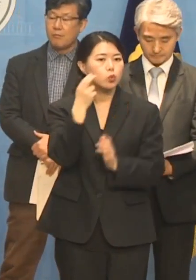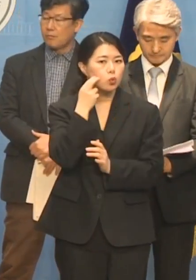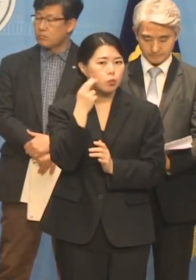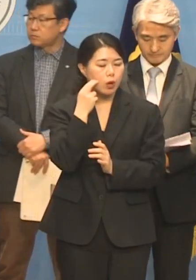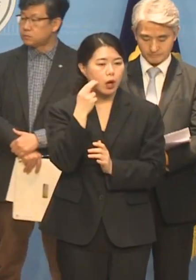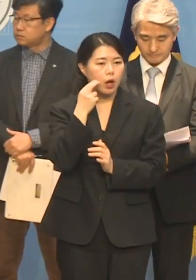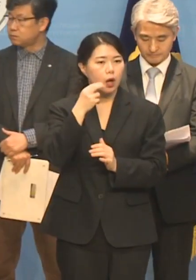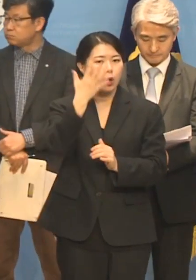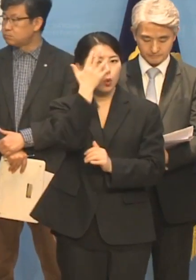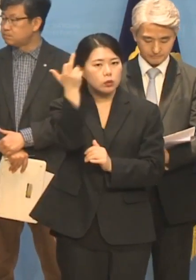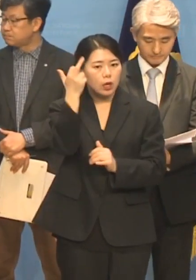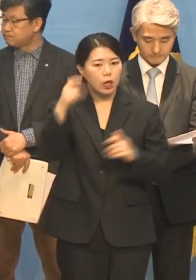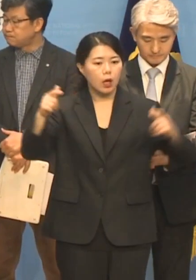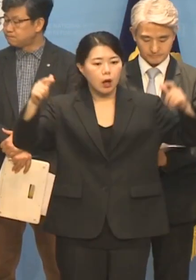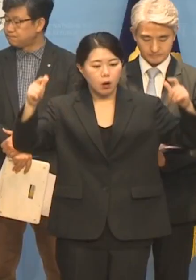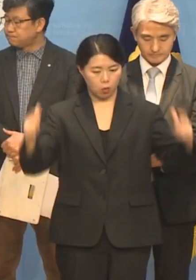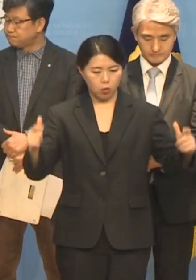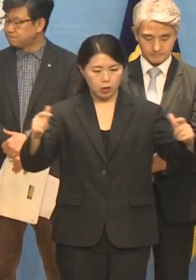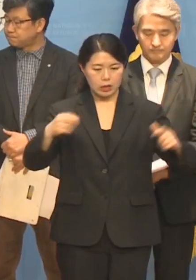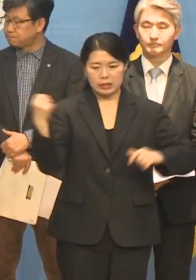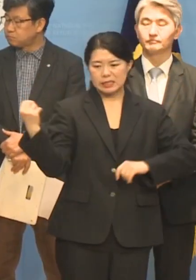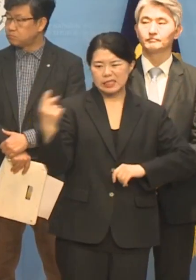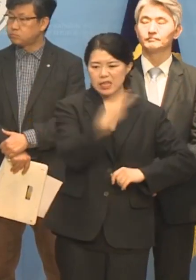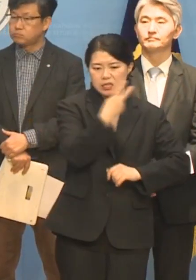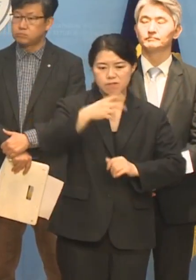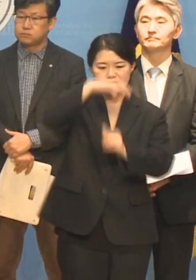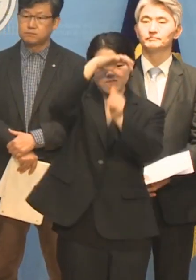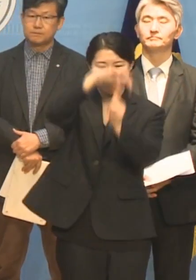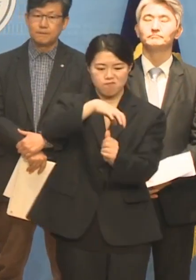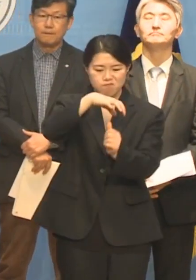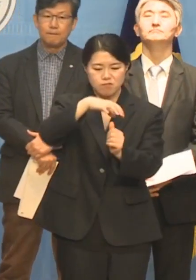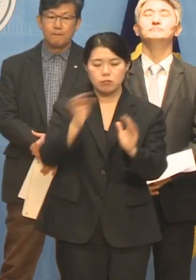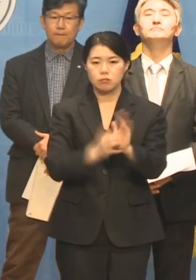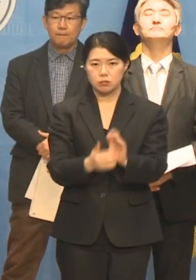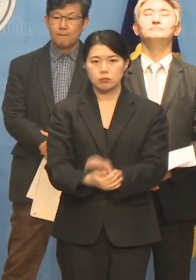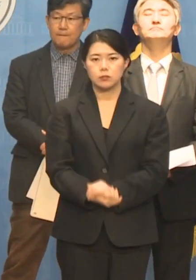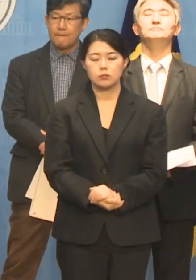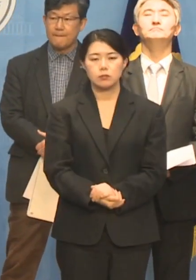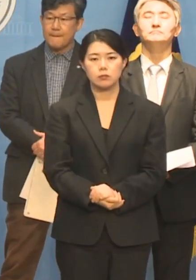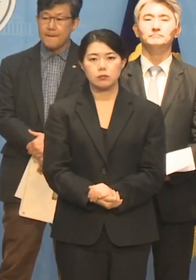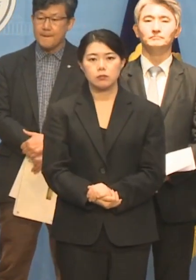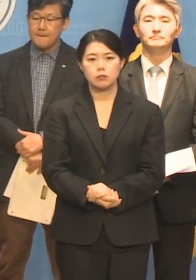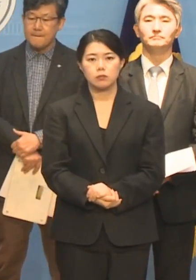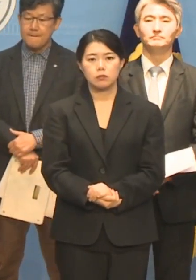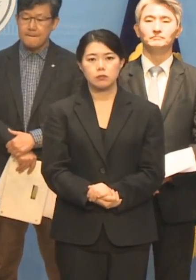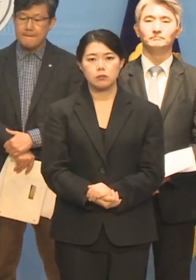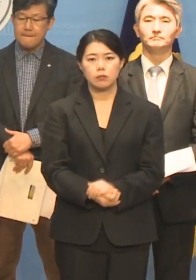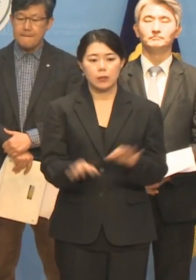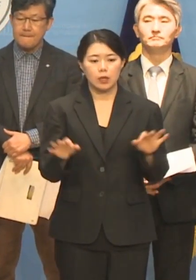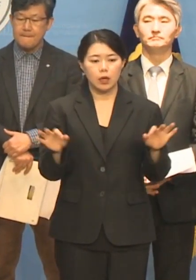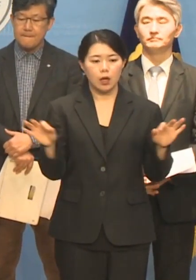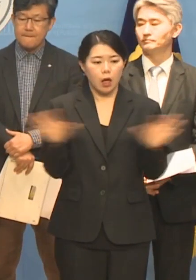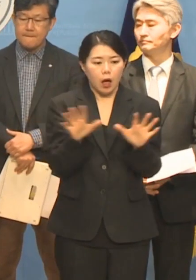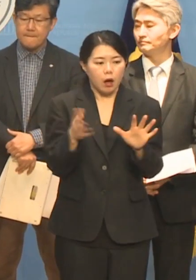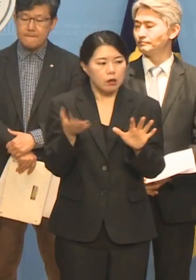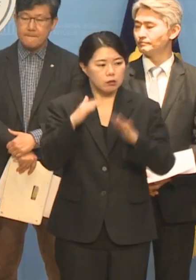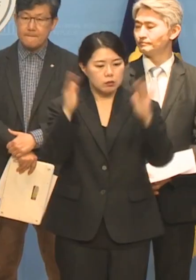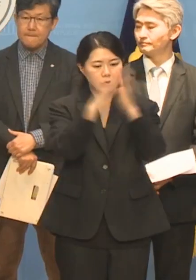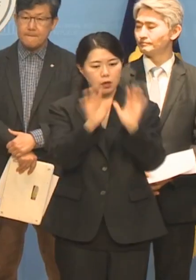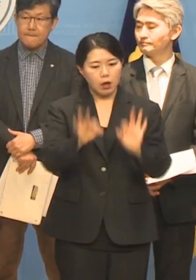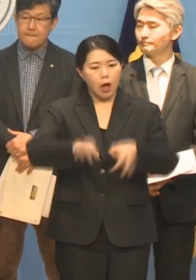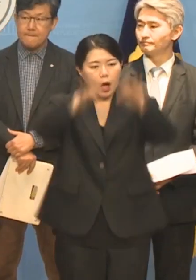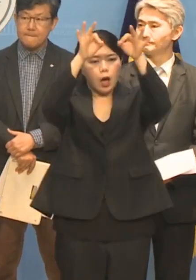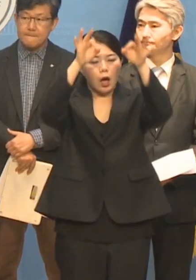송파, 용산구 전체를 다시 지정했습니다. 단기간에 폭등한 서울 집값에